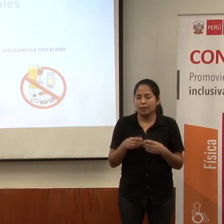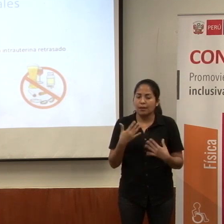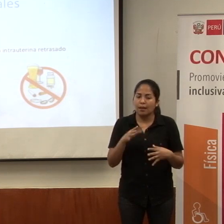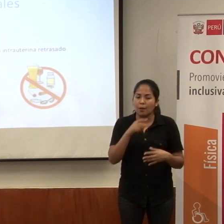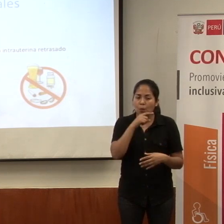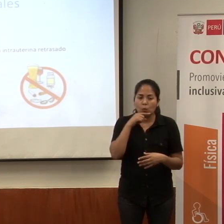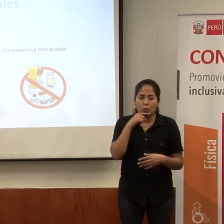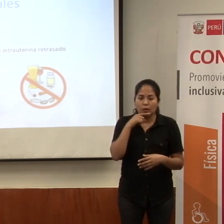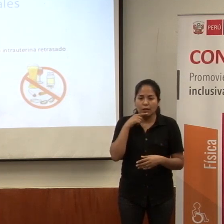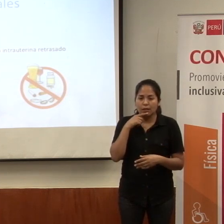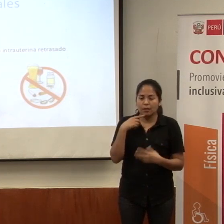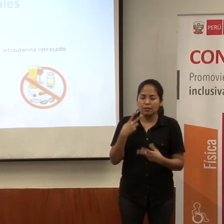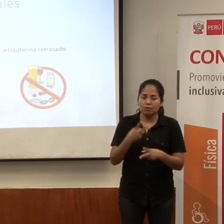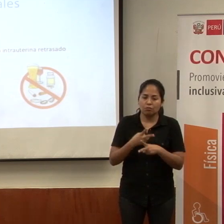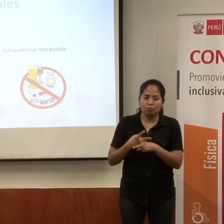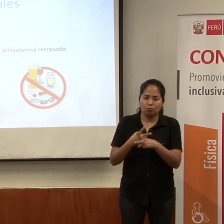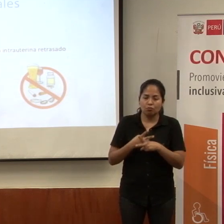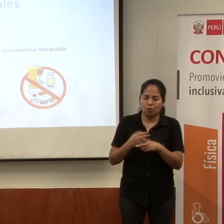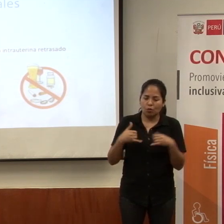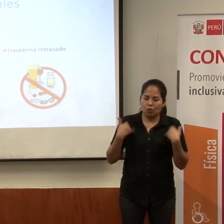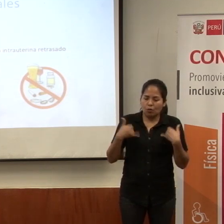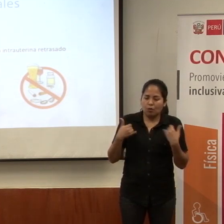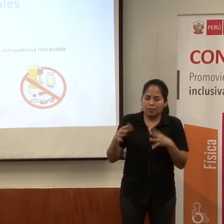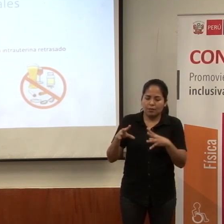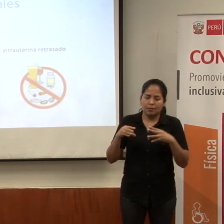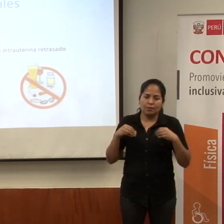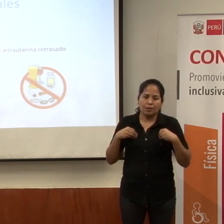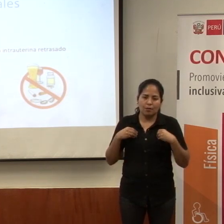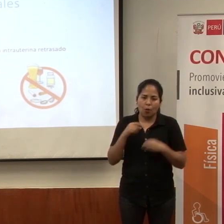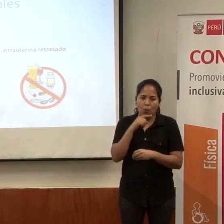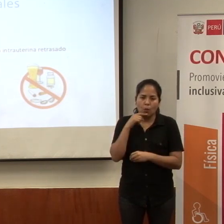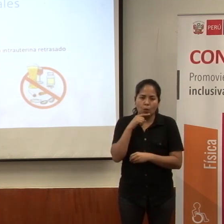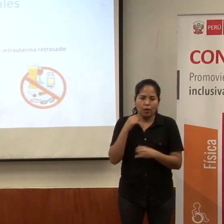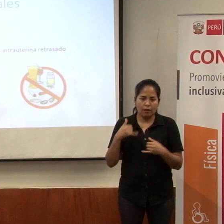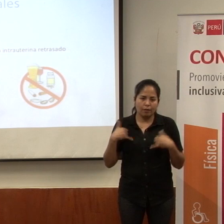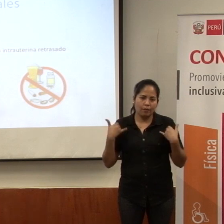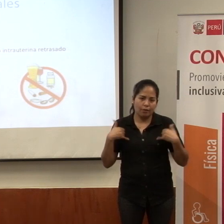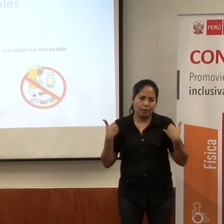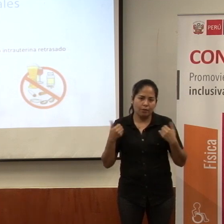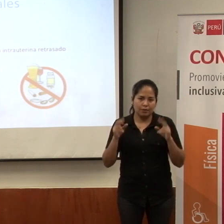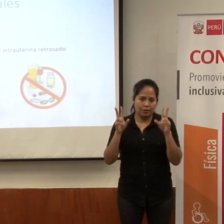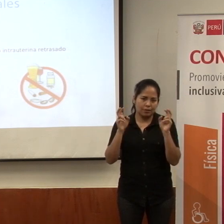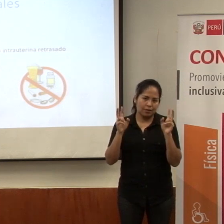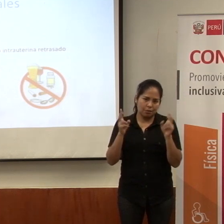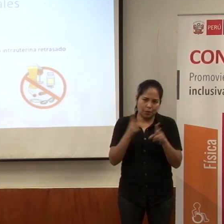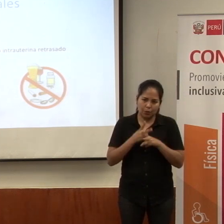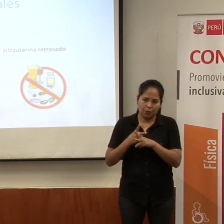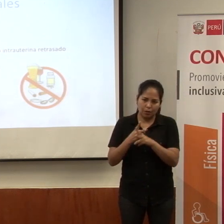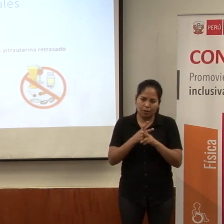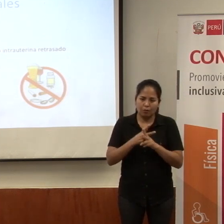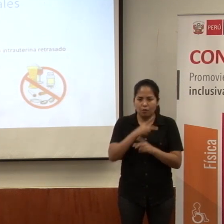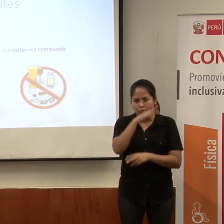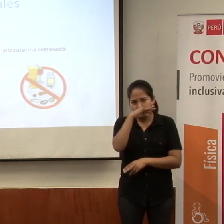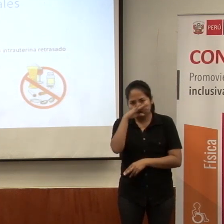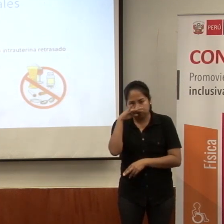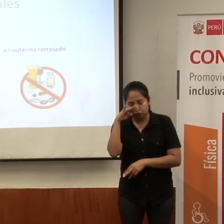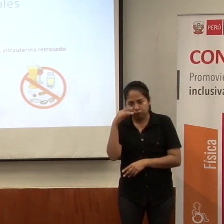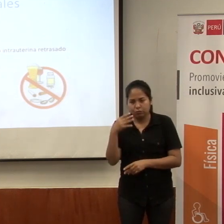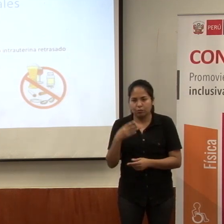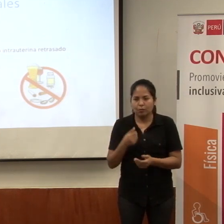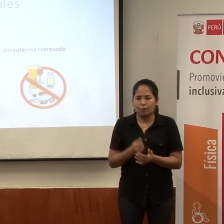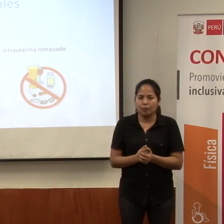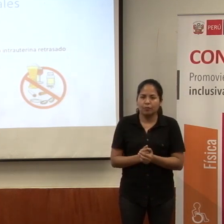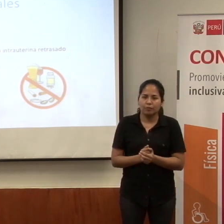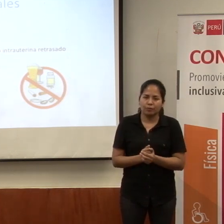mujeres y a los jóvenes, en particular a mujeres jóvenes, ¿no es cierto? Entonces, este es un tema también. Drogas ilegales y el tema de